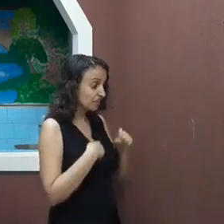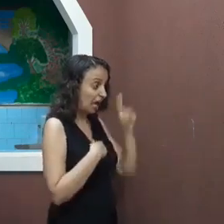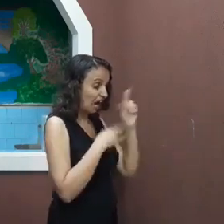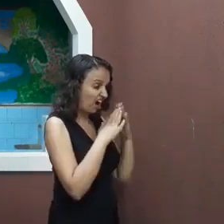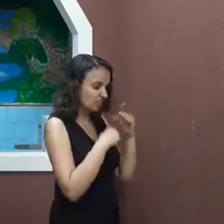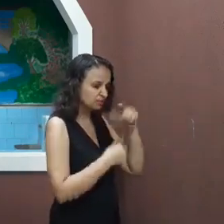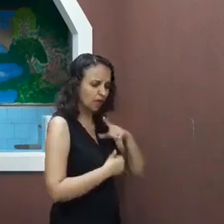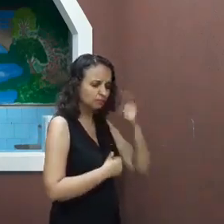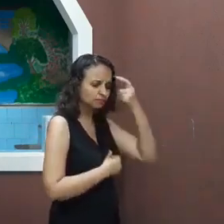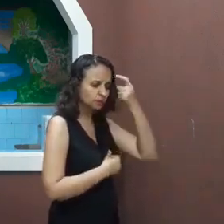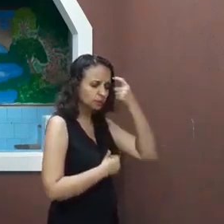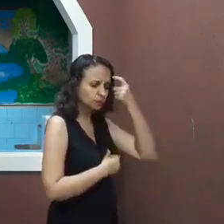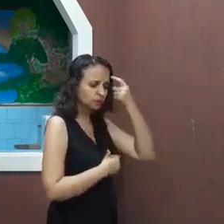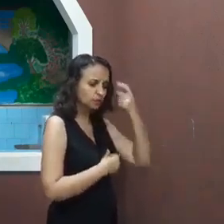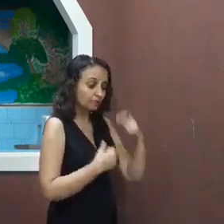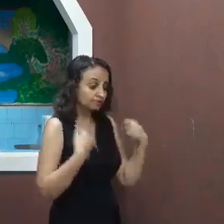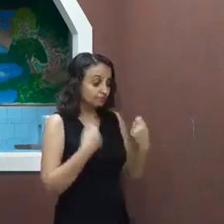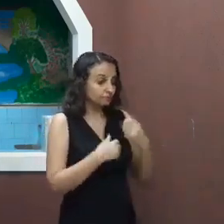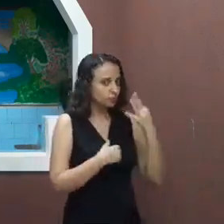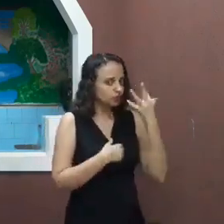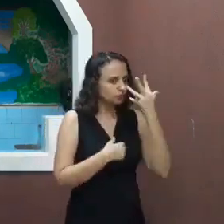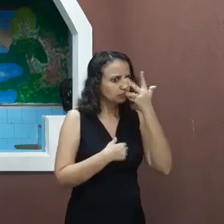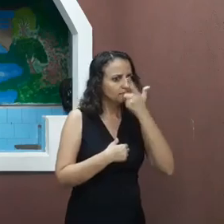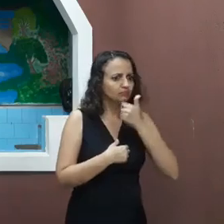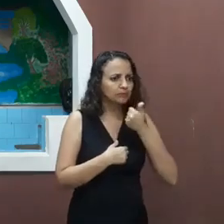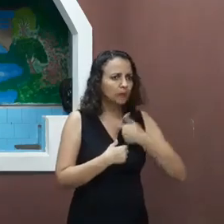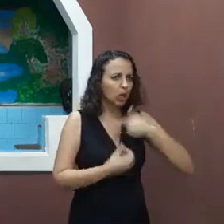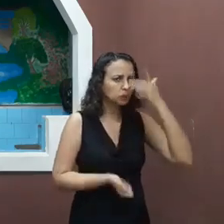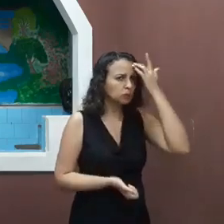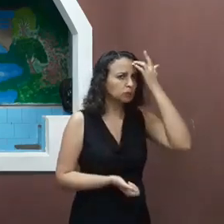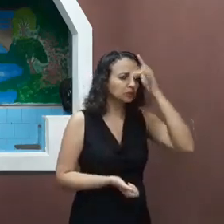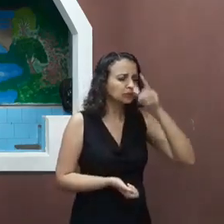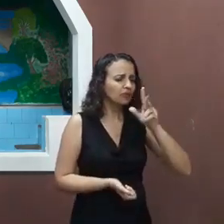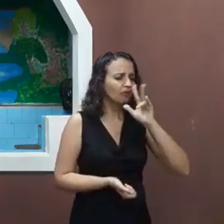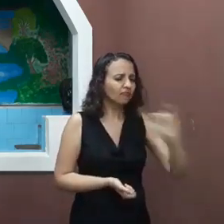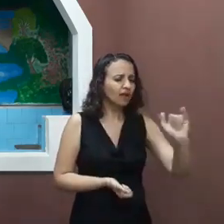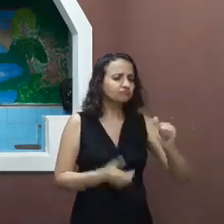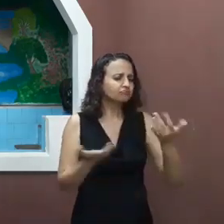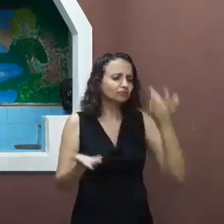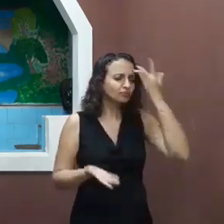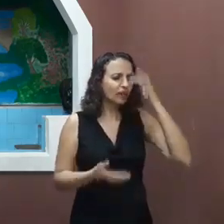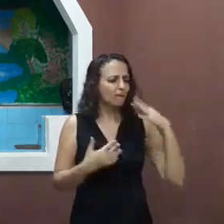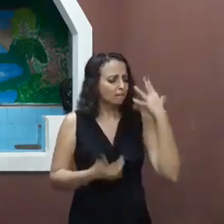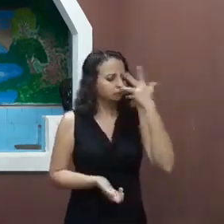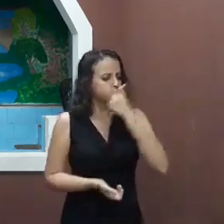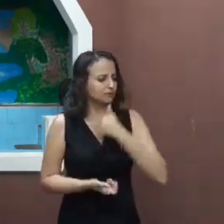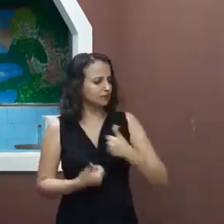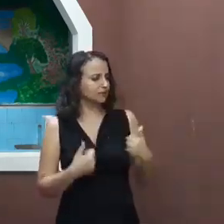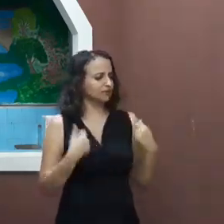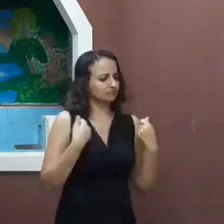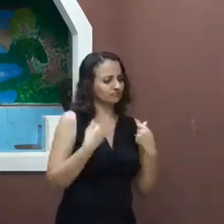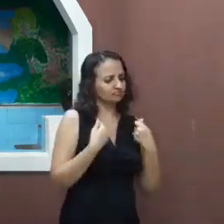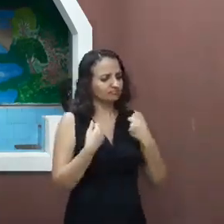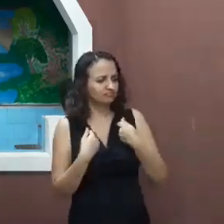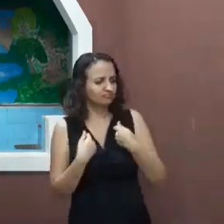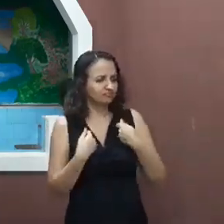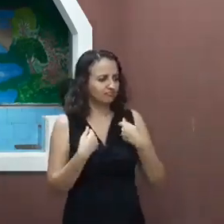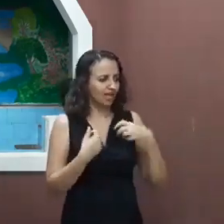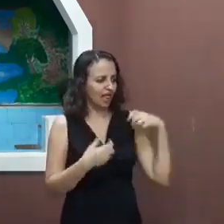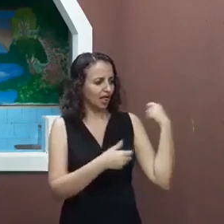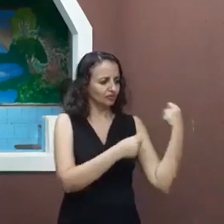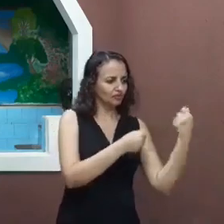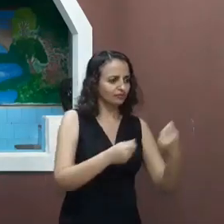velhinha. Ela estava com a blusa bonitona. Não sei onde aquela irmã viu, mas ela estava bonitona, com todo respeito. Ela tirou a blusa,